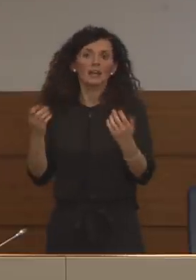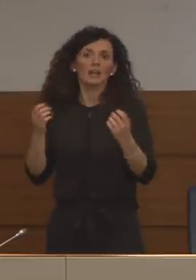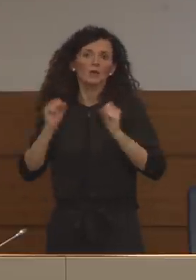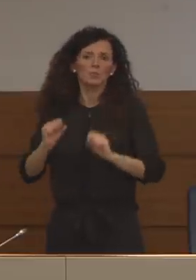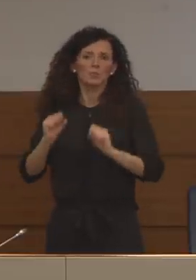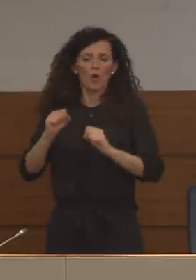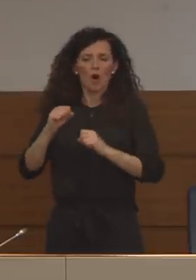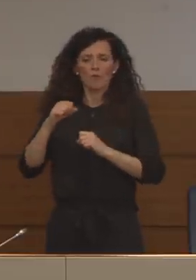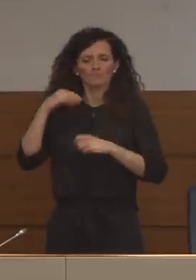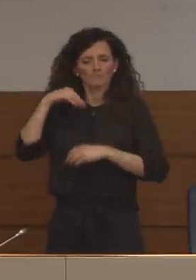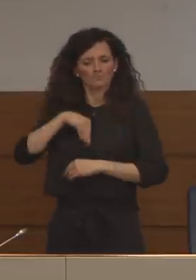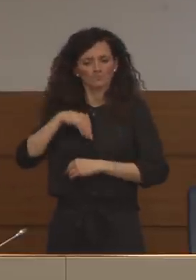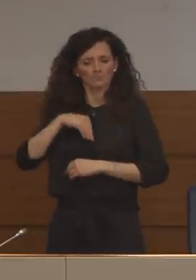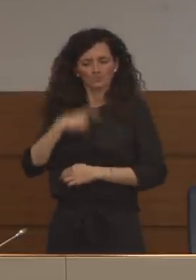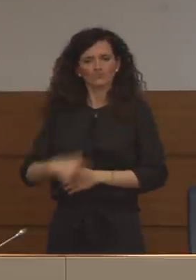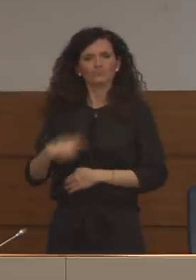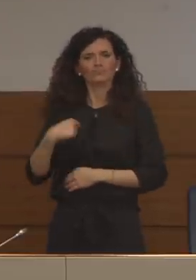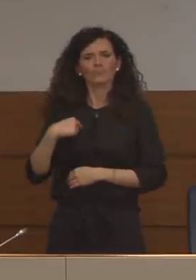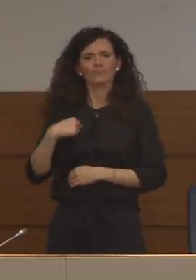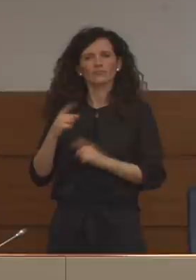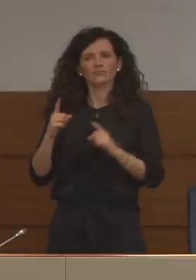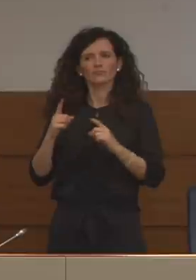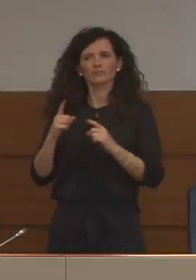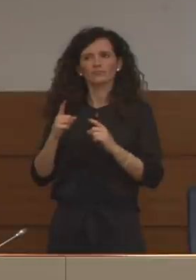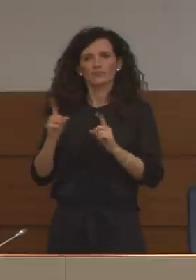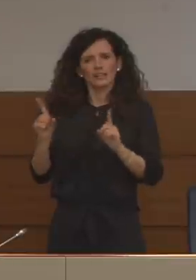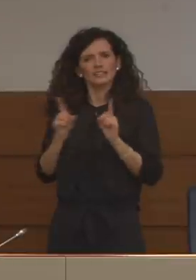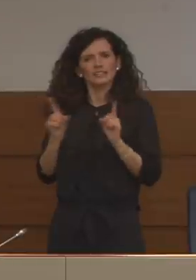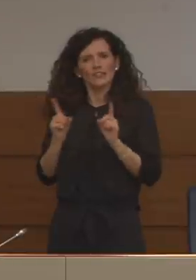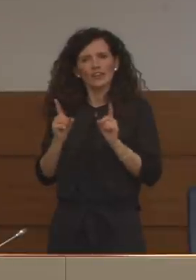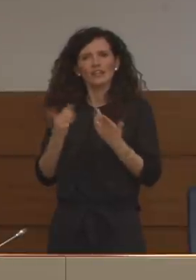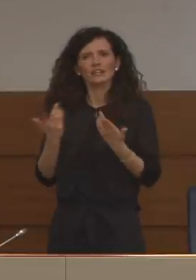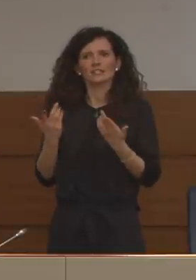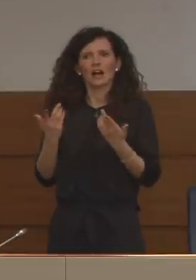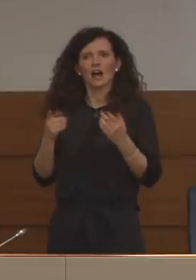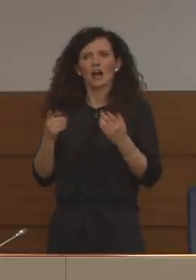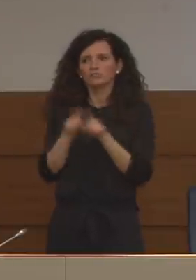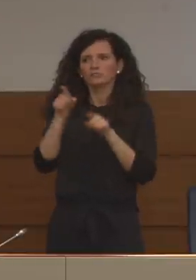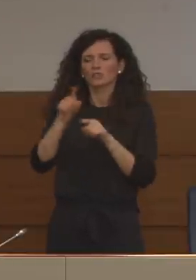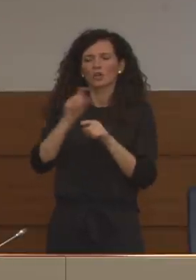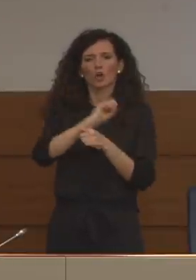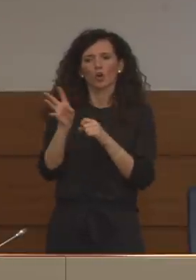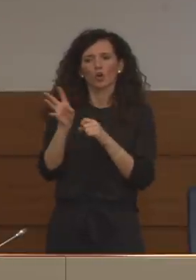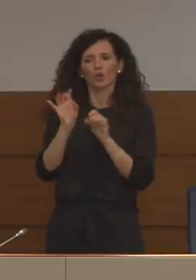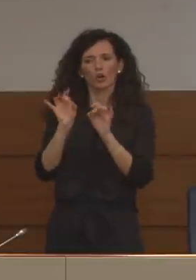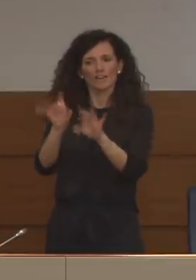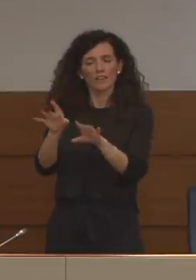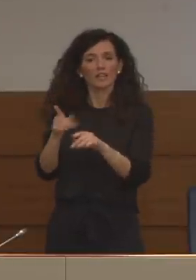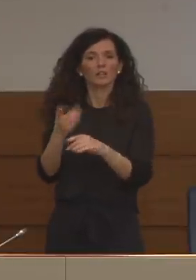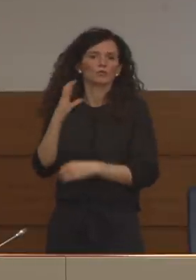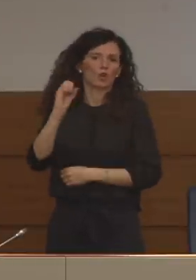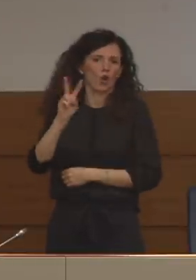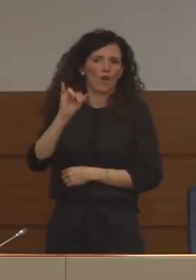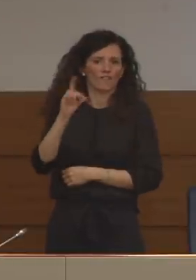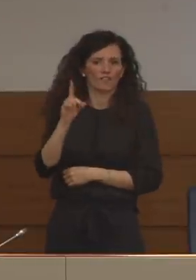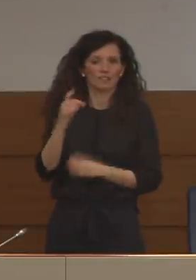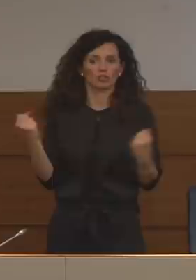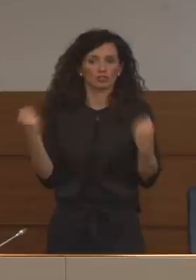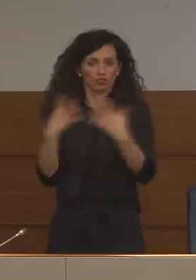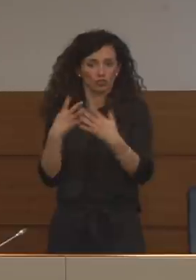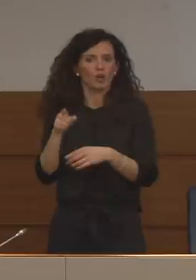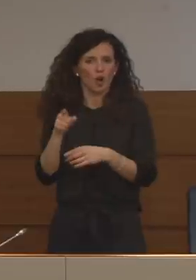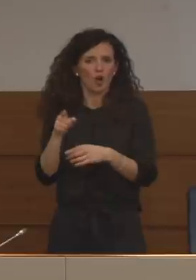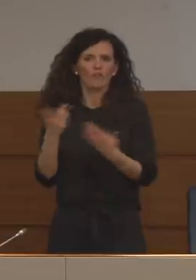rispetto altri coronavirus perché quello responsabile di covi 19 anche qui